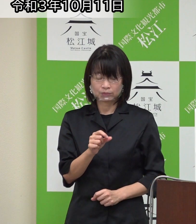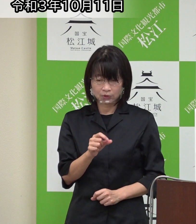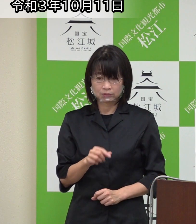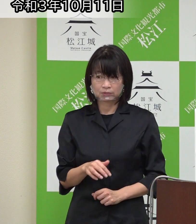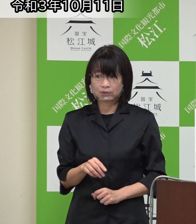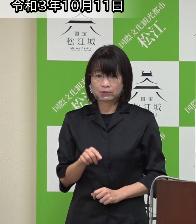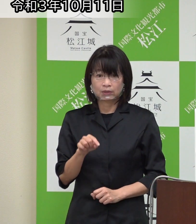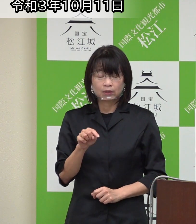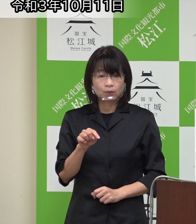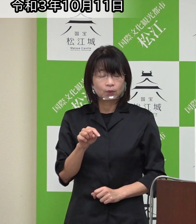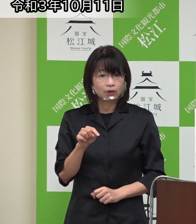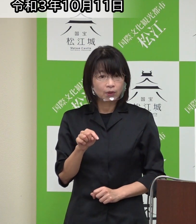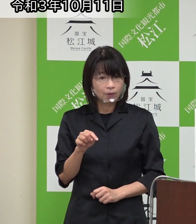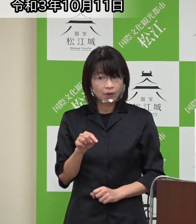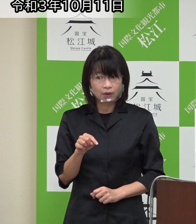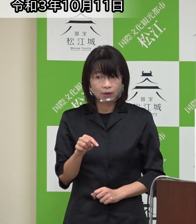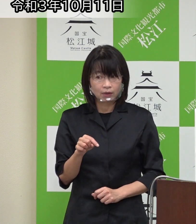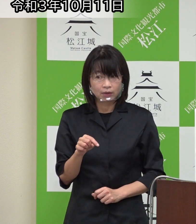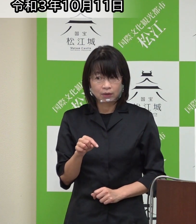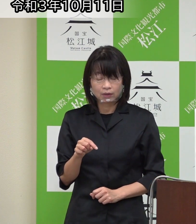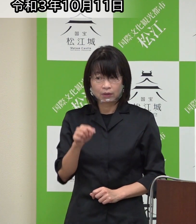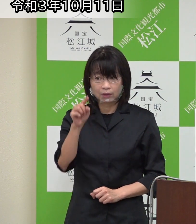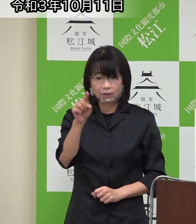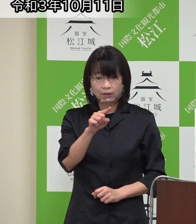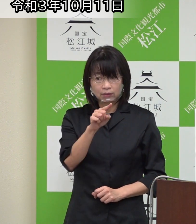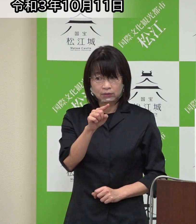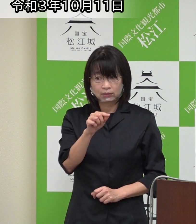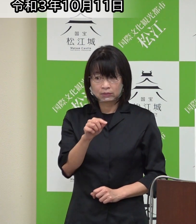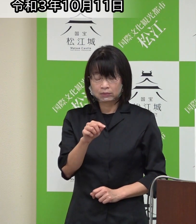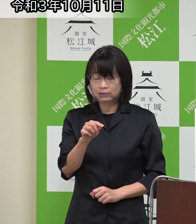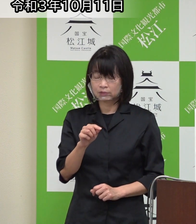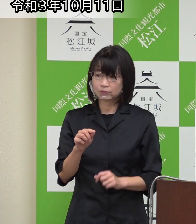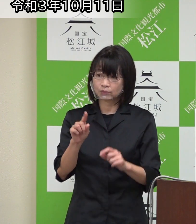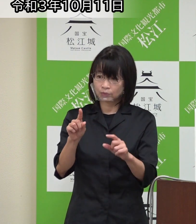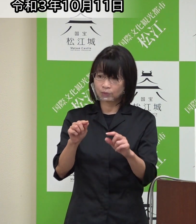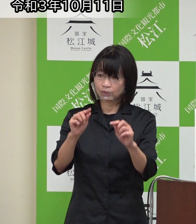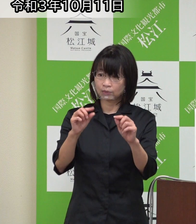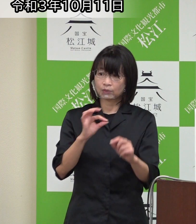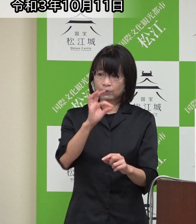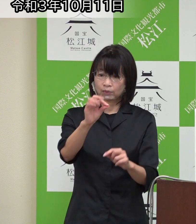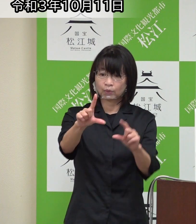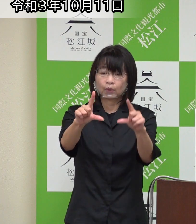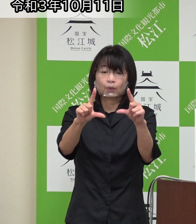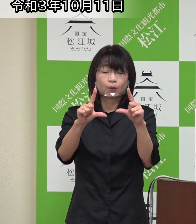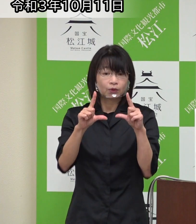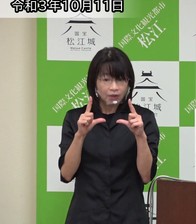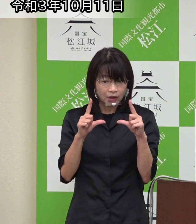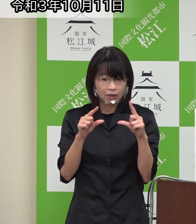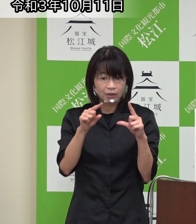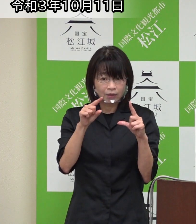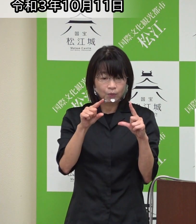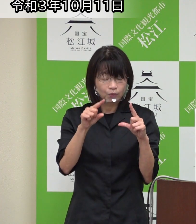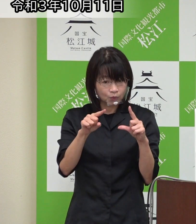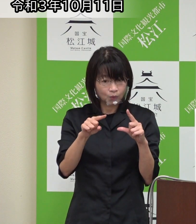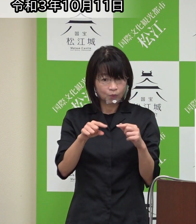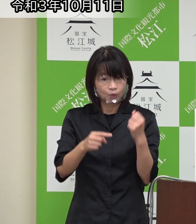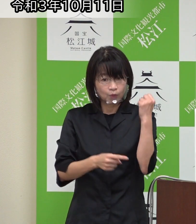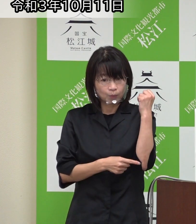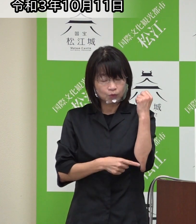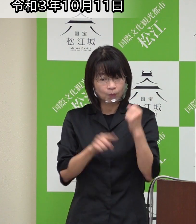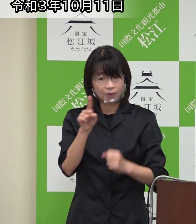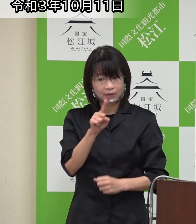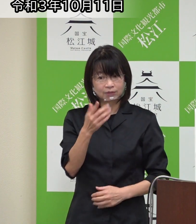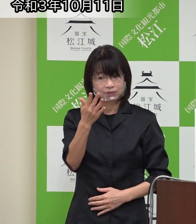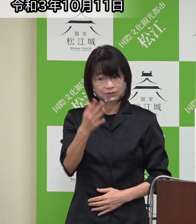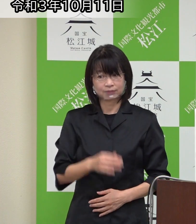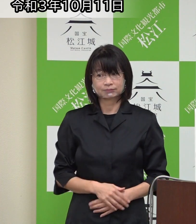か、設定するときのこの回答はソース元は何になるんでしょうか。 まずですね、